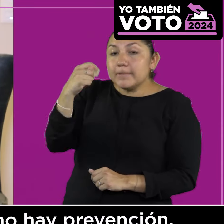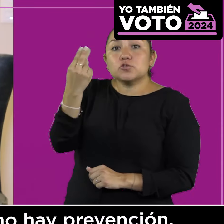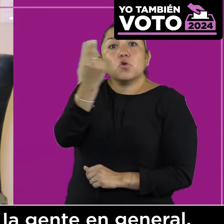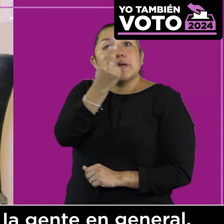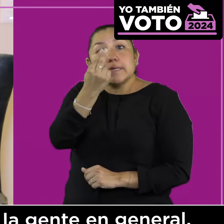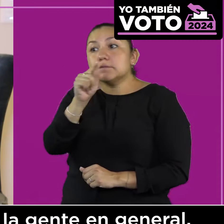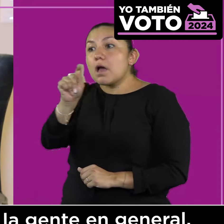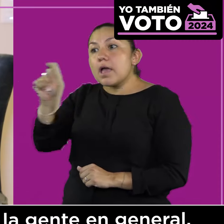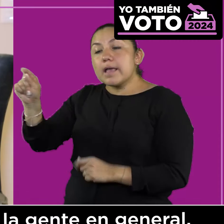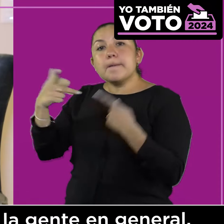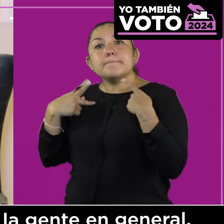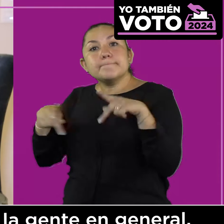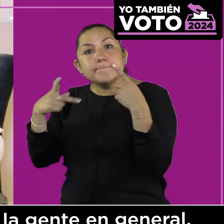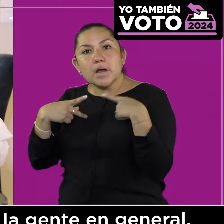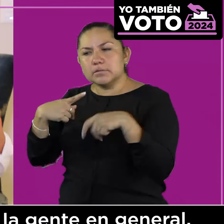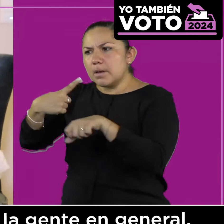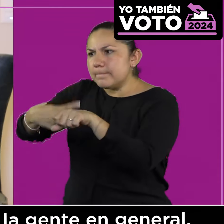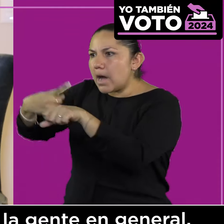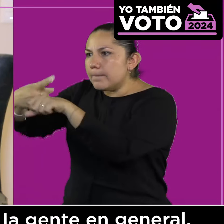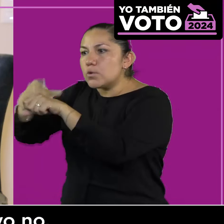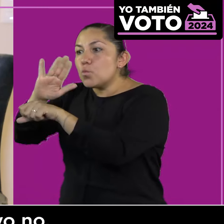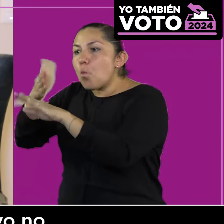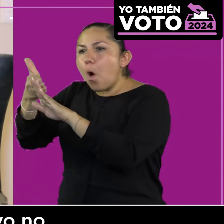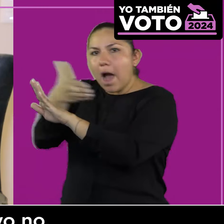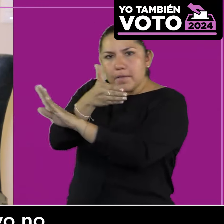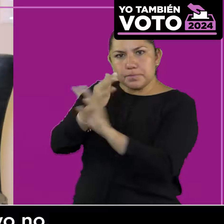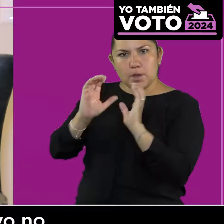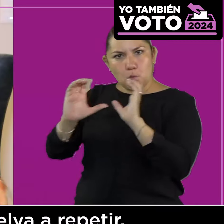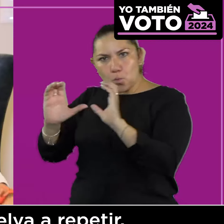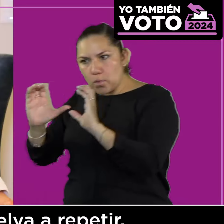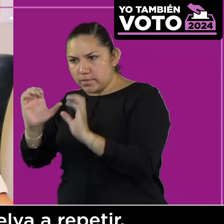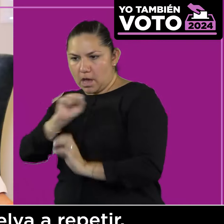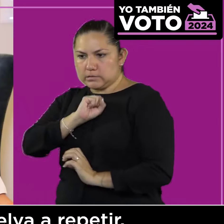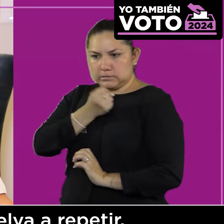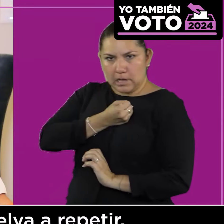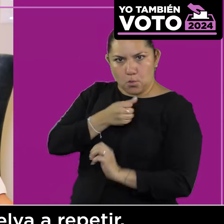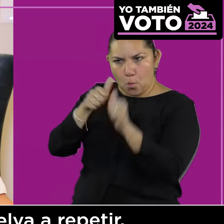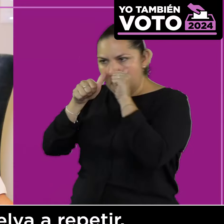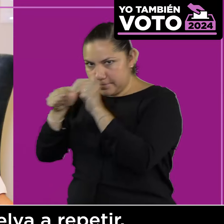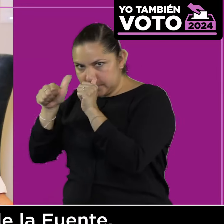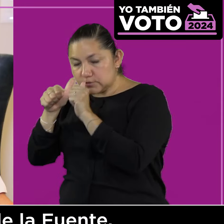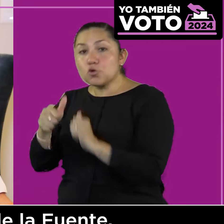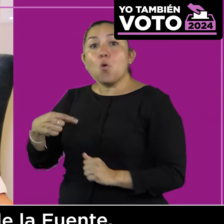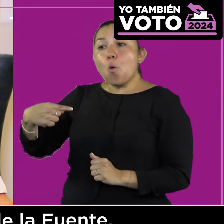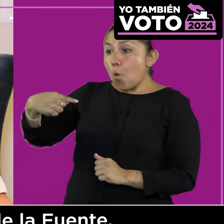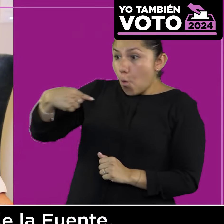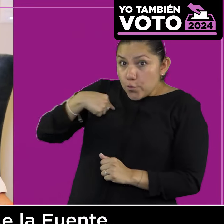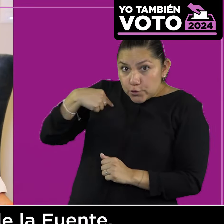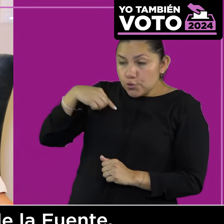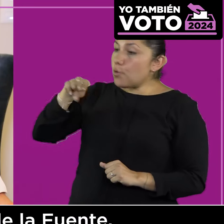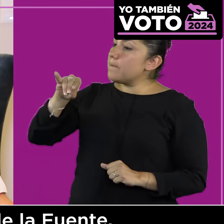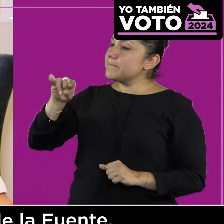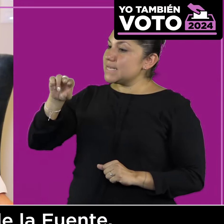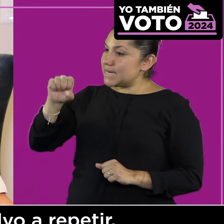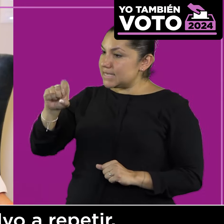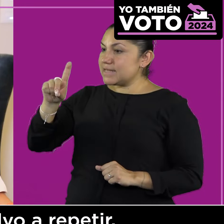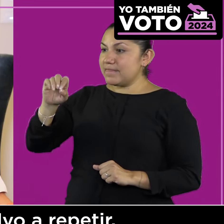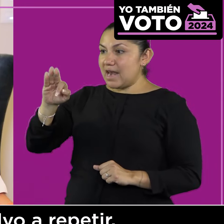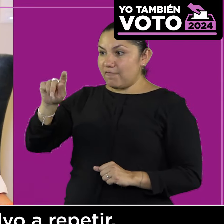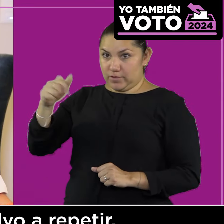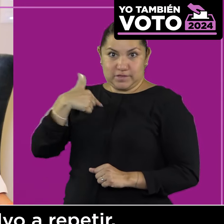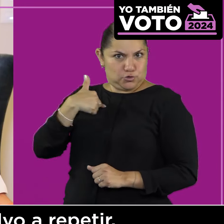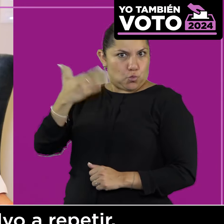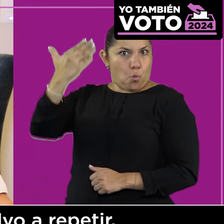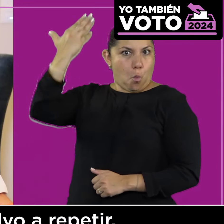prevención O sea me refería a la gente general no no a yo no lo que te vuelvo a repetir yo Mines de la Fuente a mí